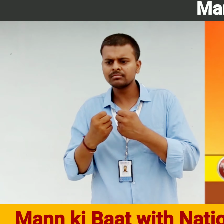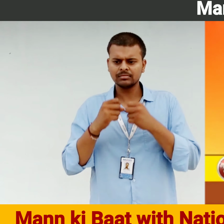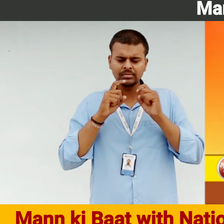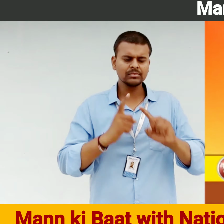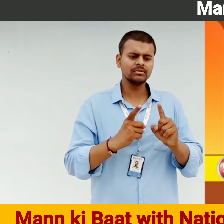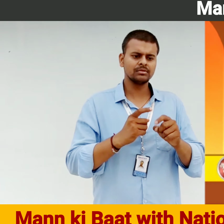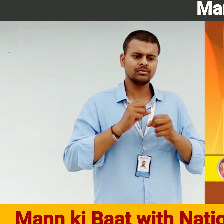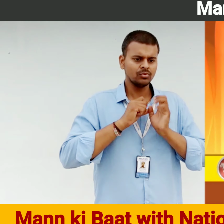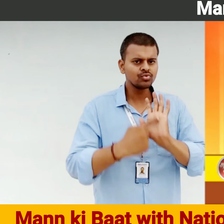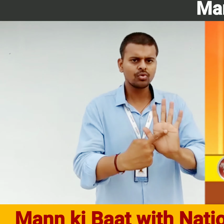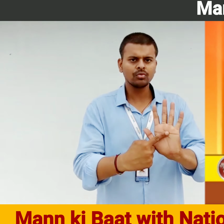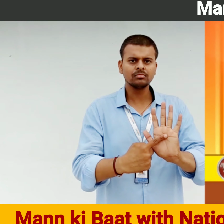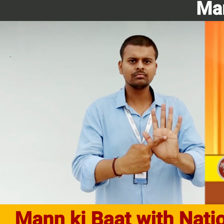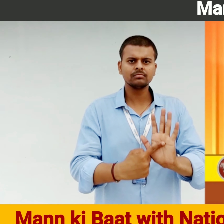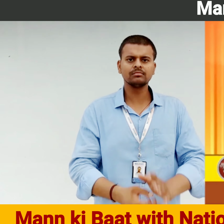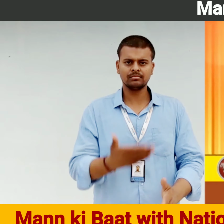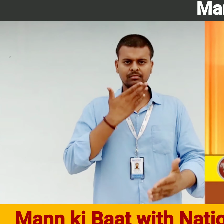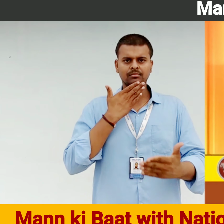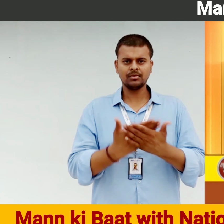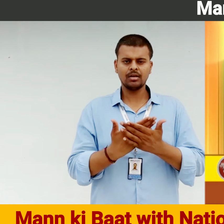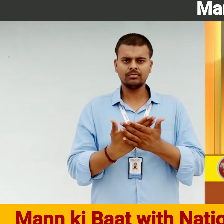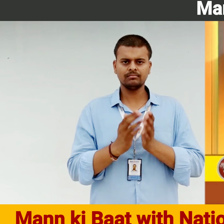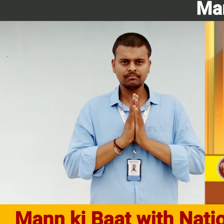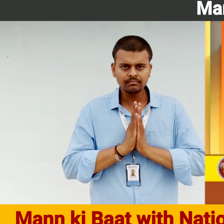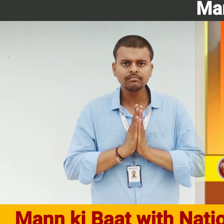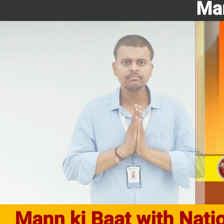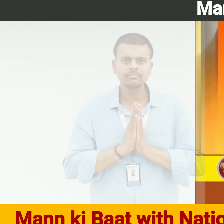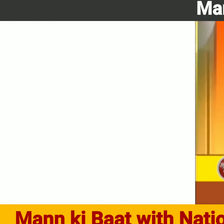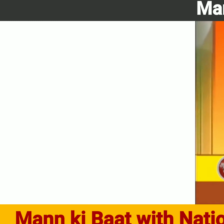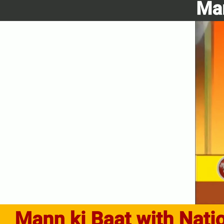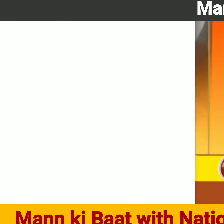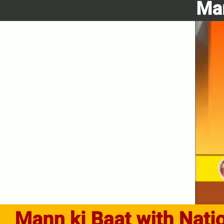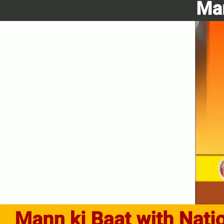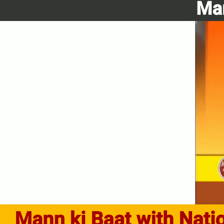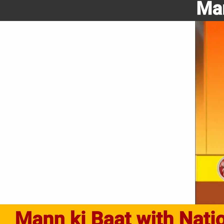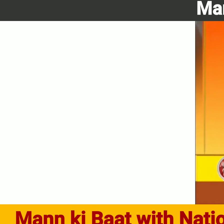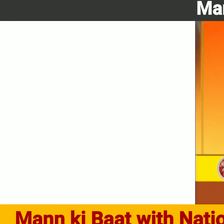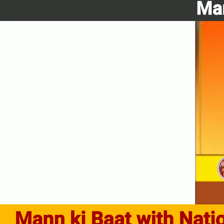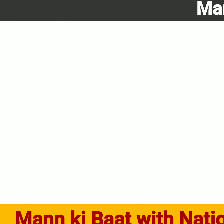अनेक नए विषयों के साथ जरूर करेंगे। धन्यवाद।